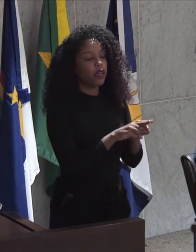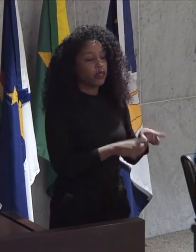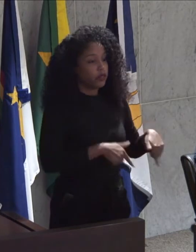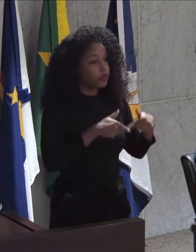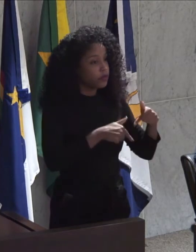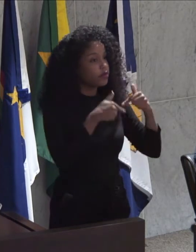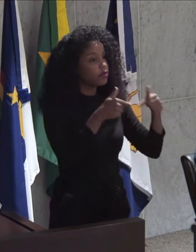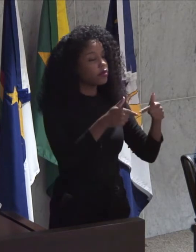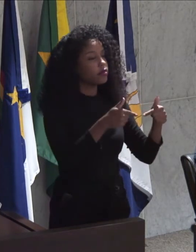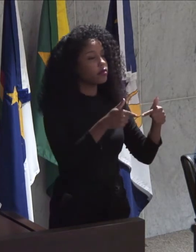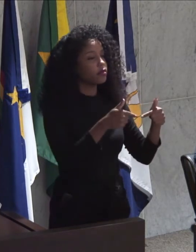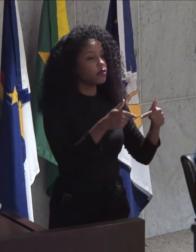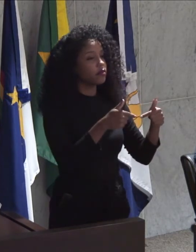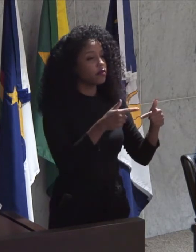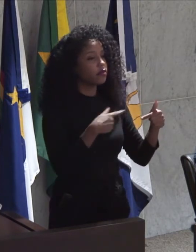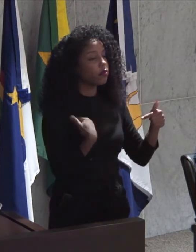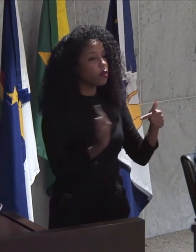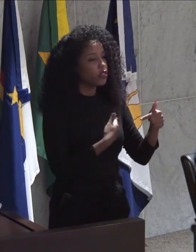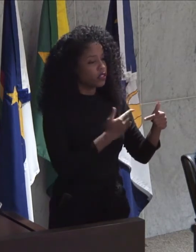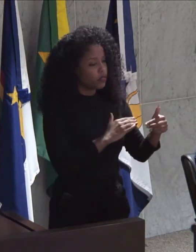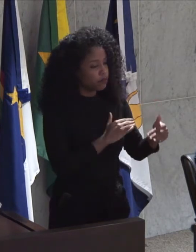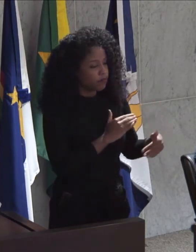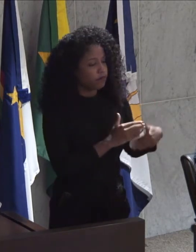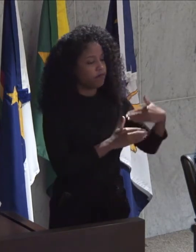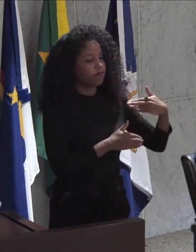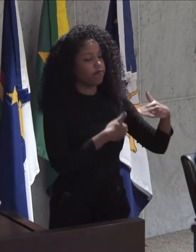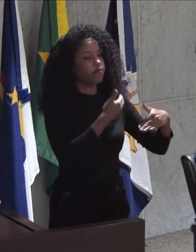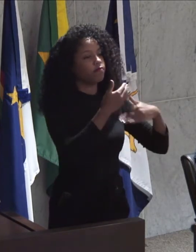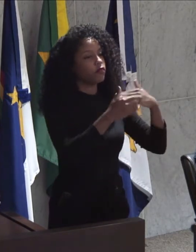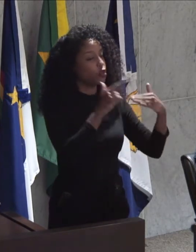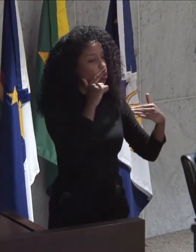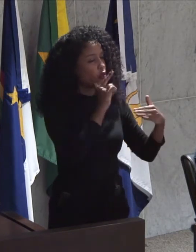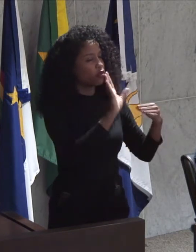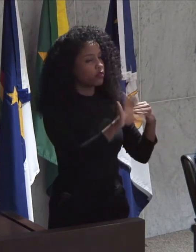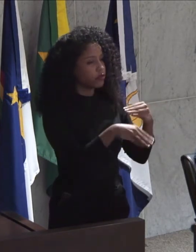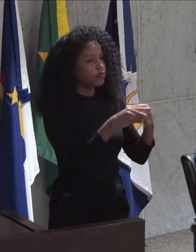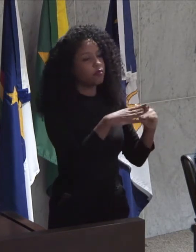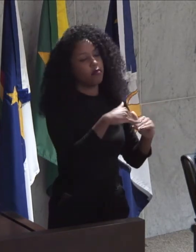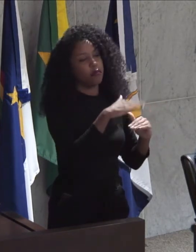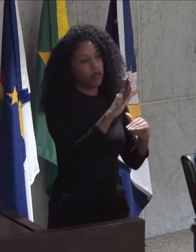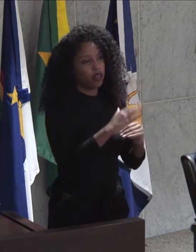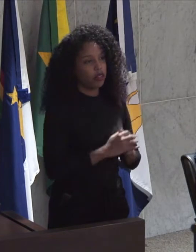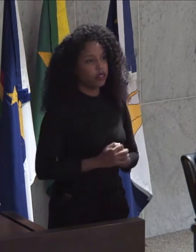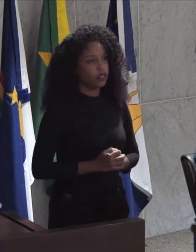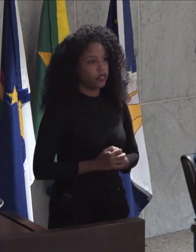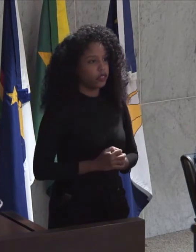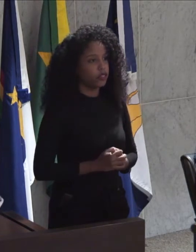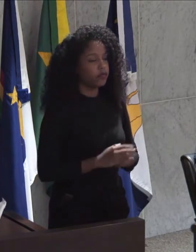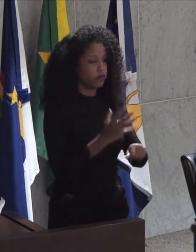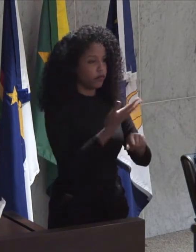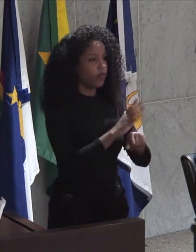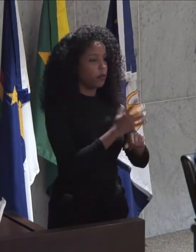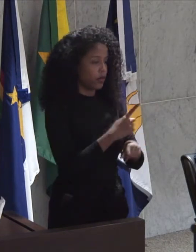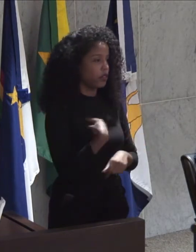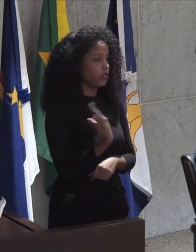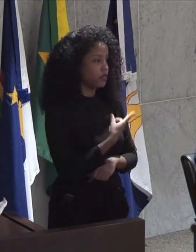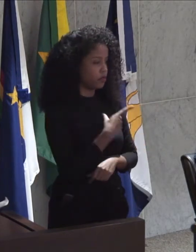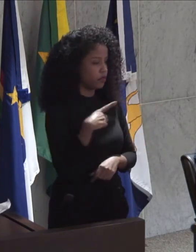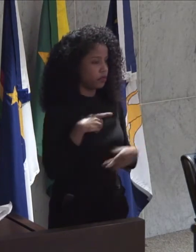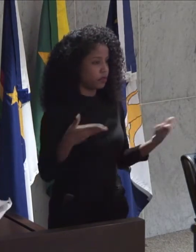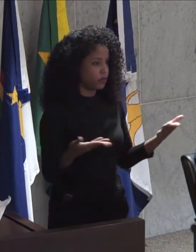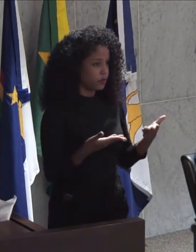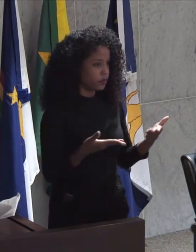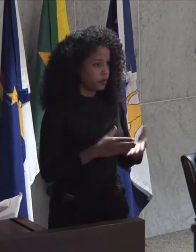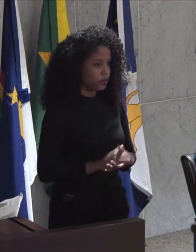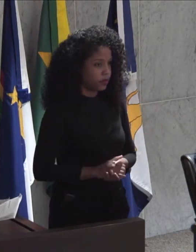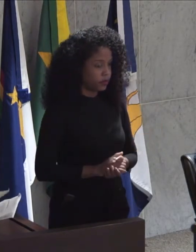brigar para a gente tentar avançar um pouquinho mais na realidade que a gente vive hoje.